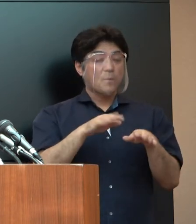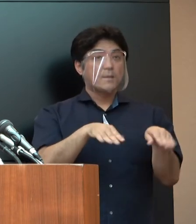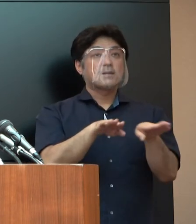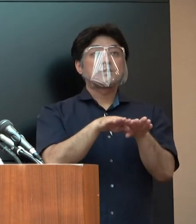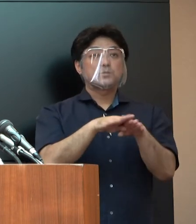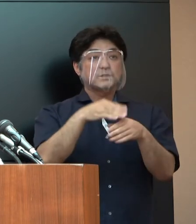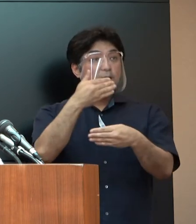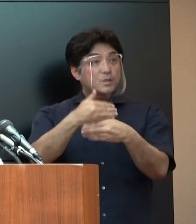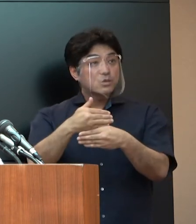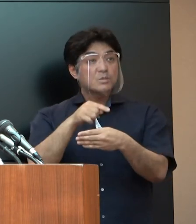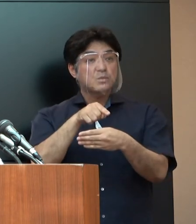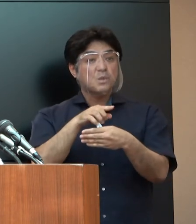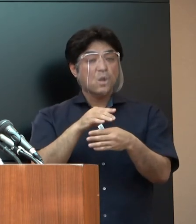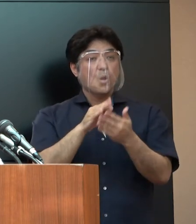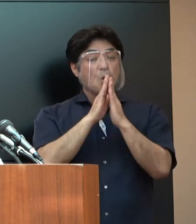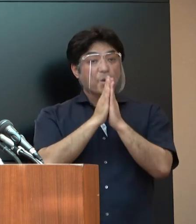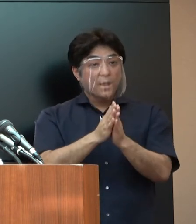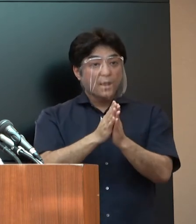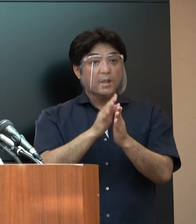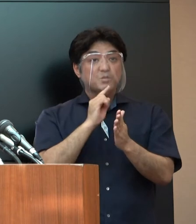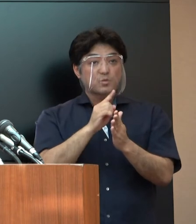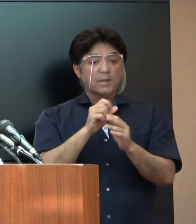請は実施しない